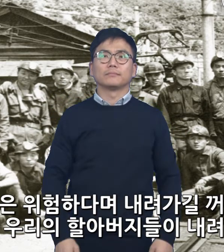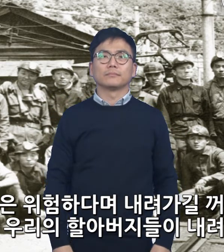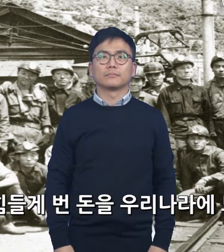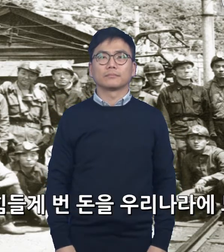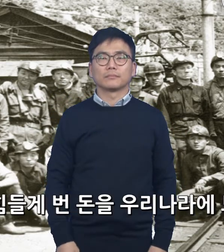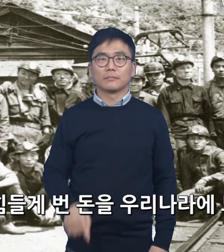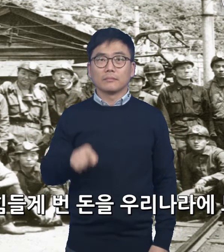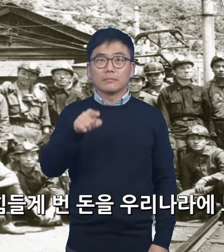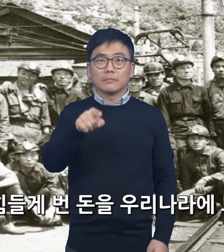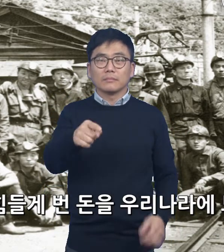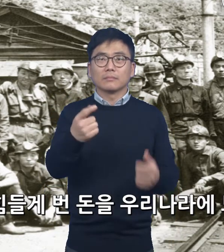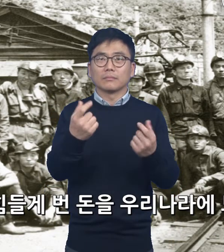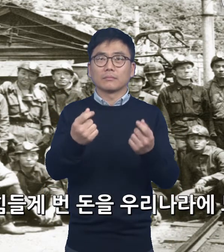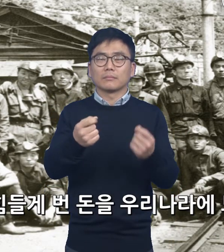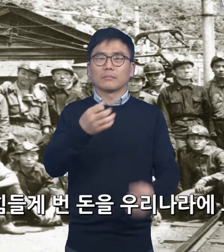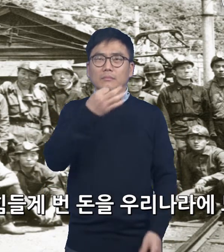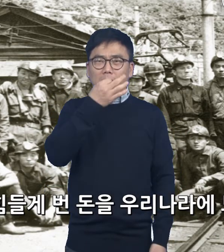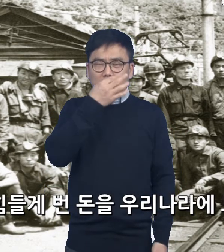거예요.